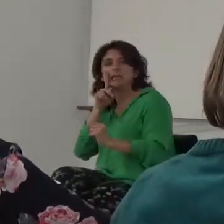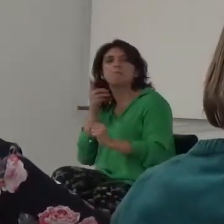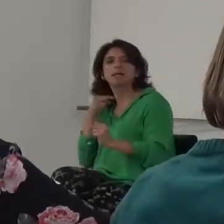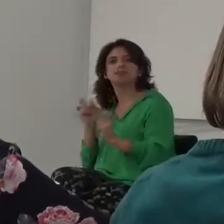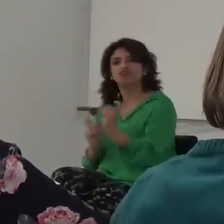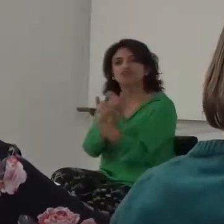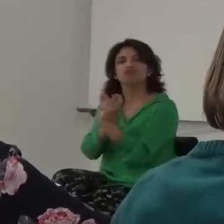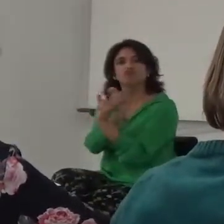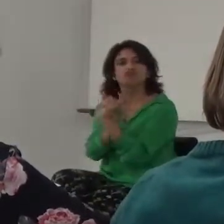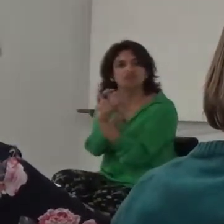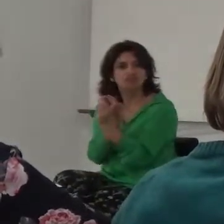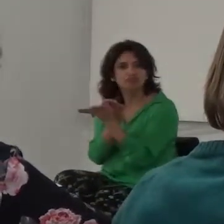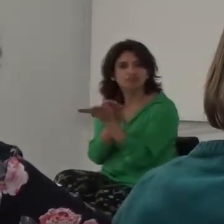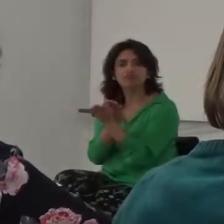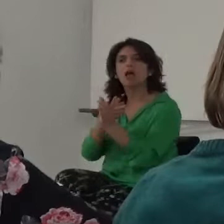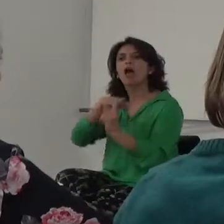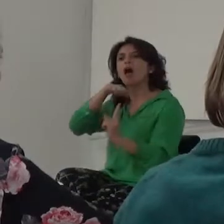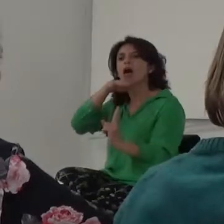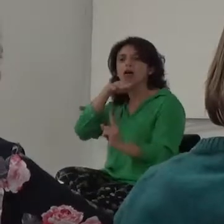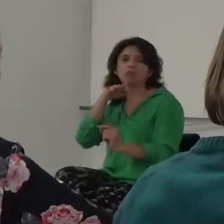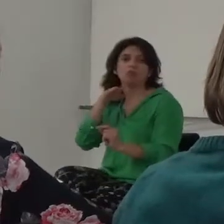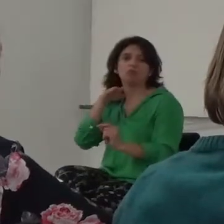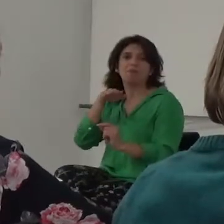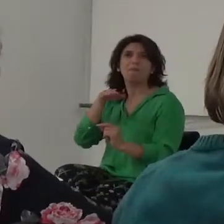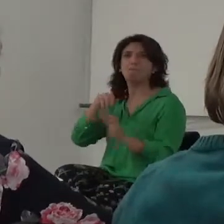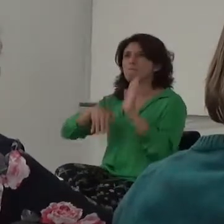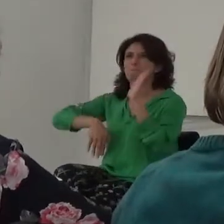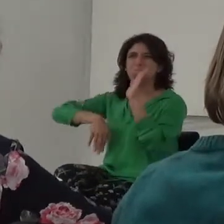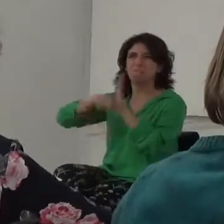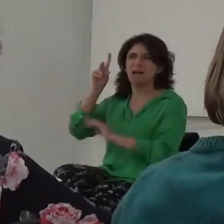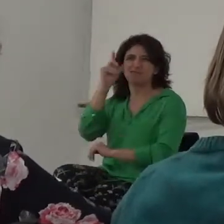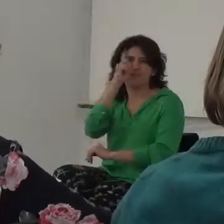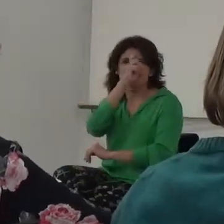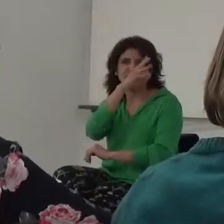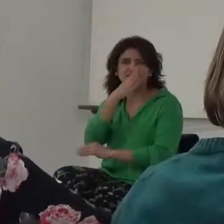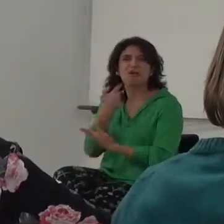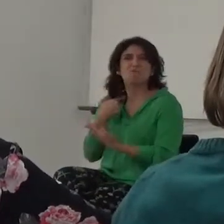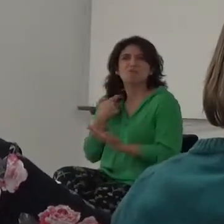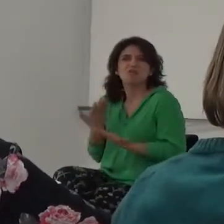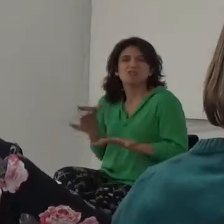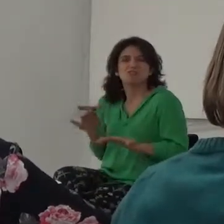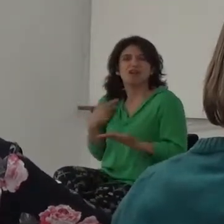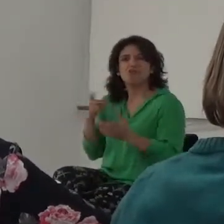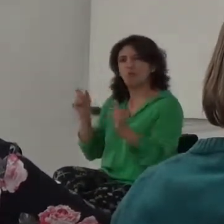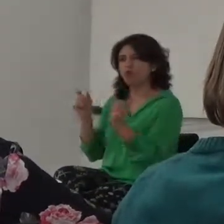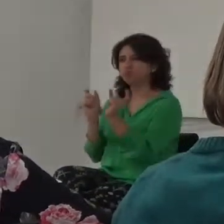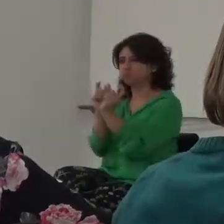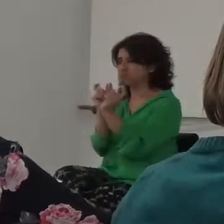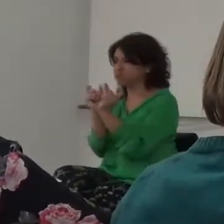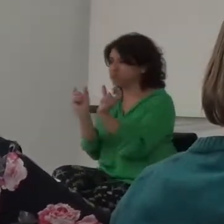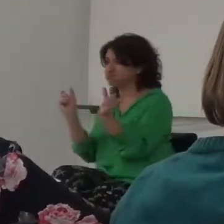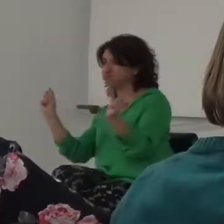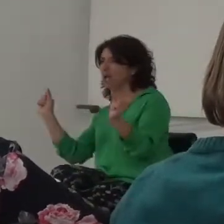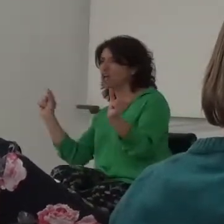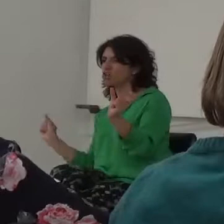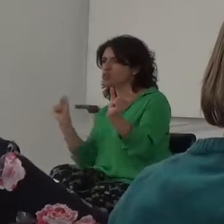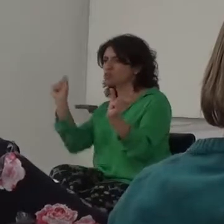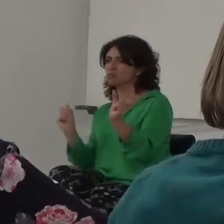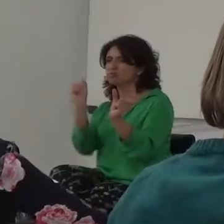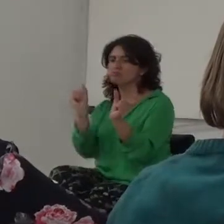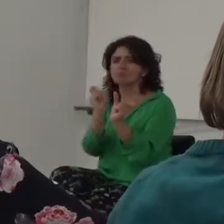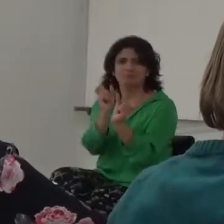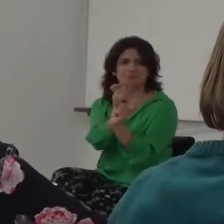adulta posee mayor incrustación, decimos nosotros bajo el contexto de que son las principales, las primeras tres.